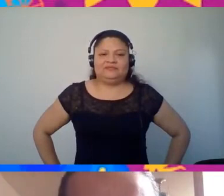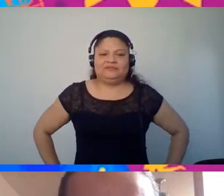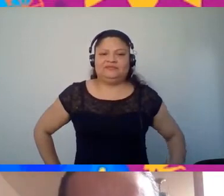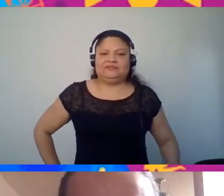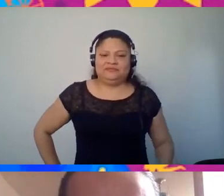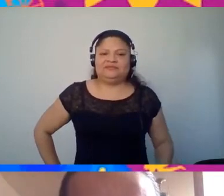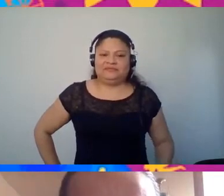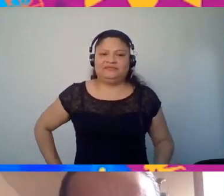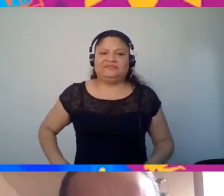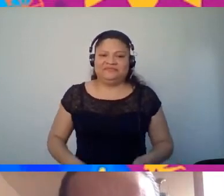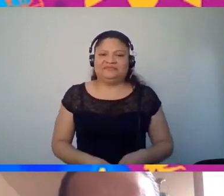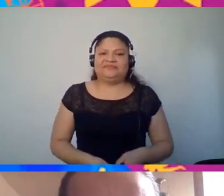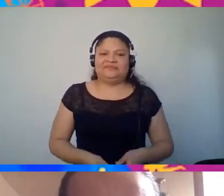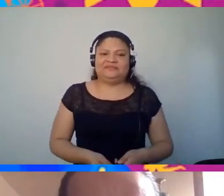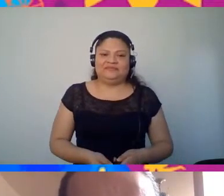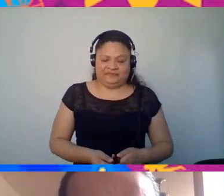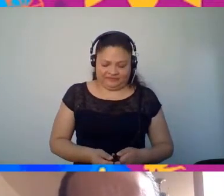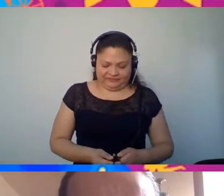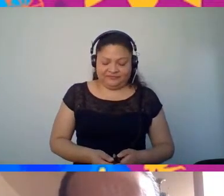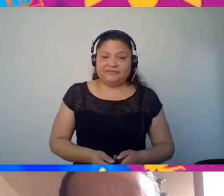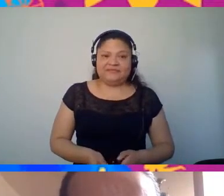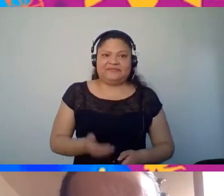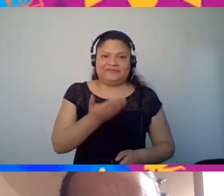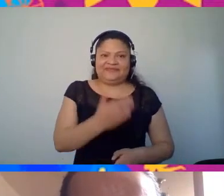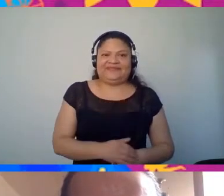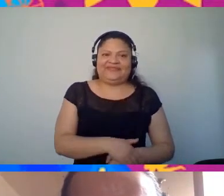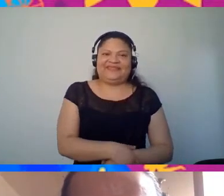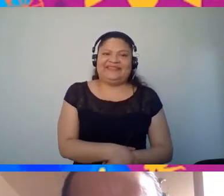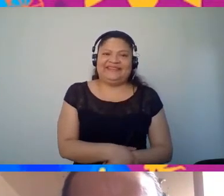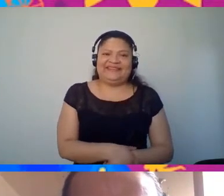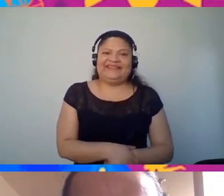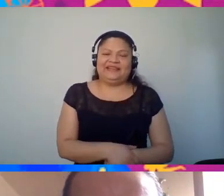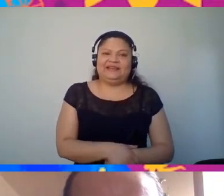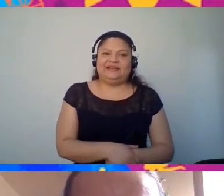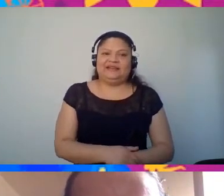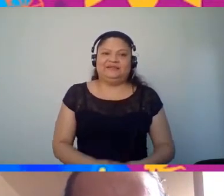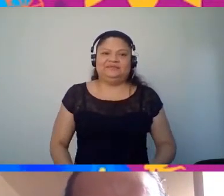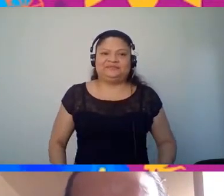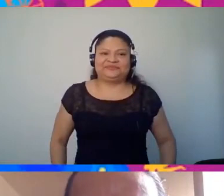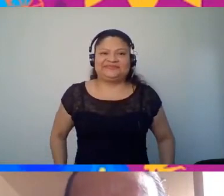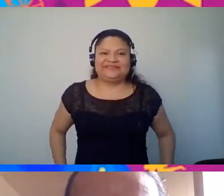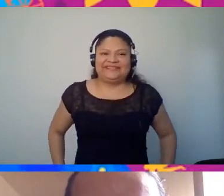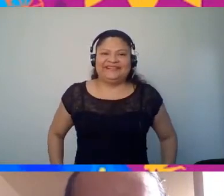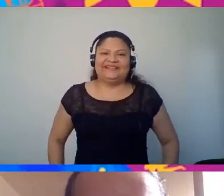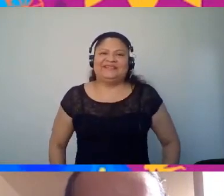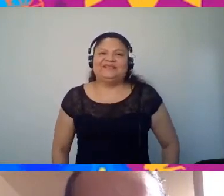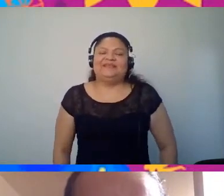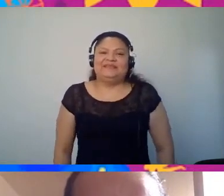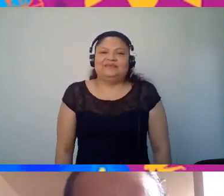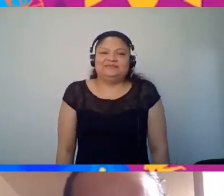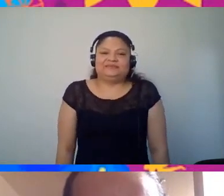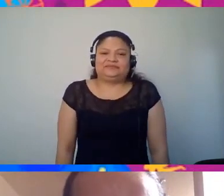descontextualizada. ¿Qué pueden comentar al respecto ustedes? Eso es algo que precisamente estábamos